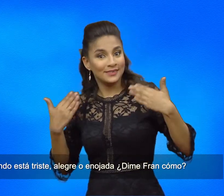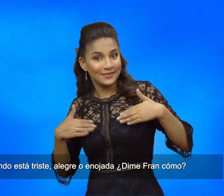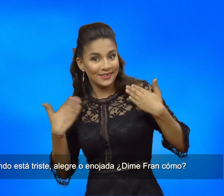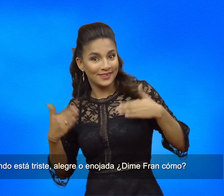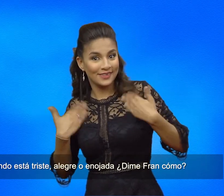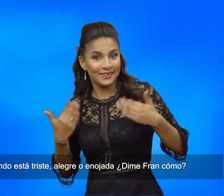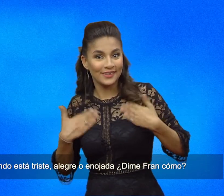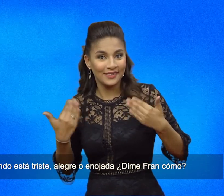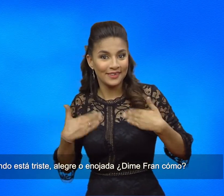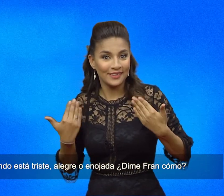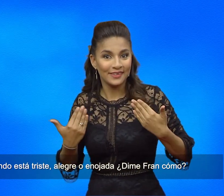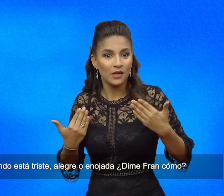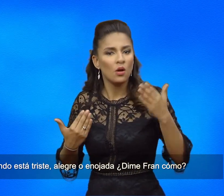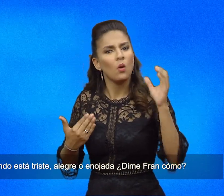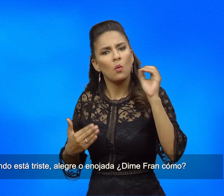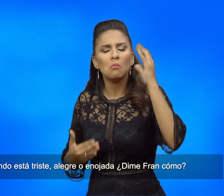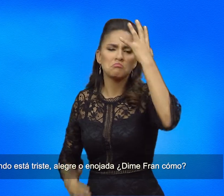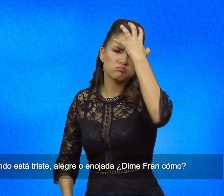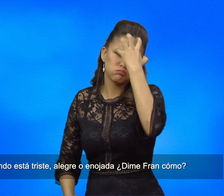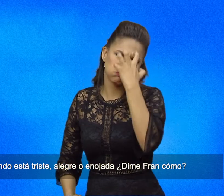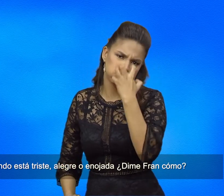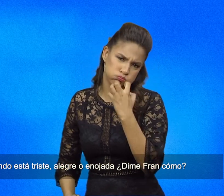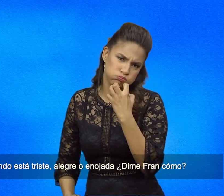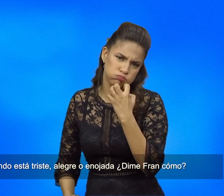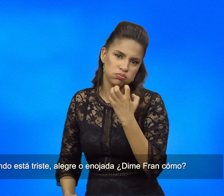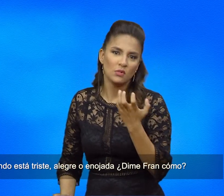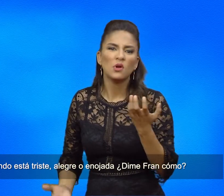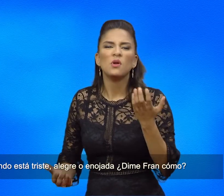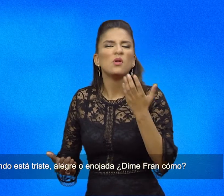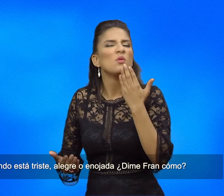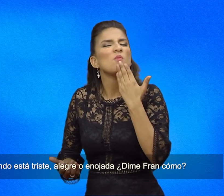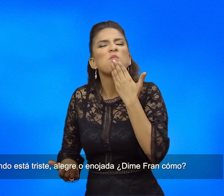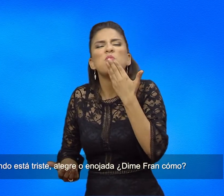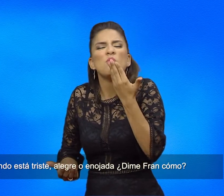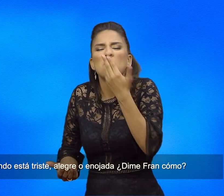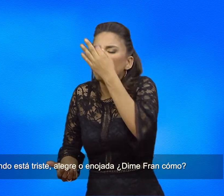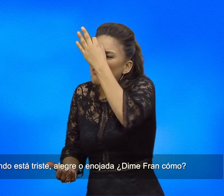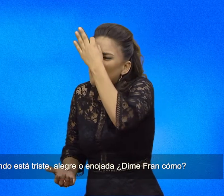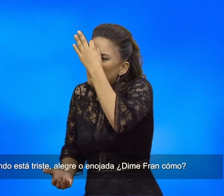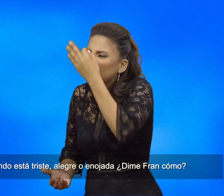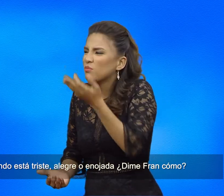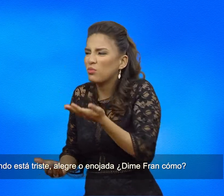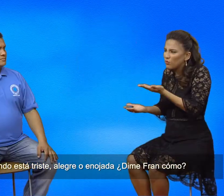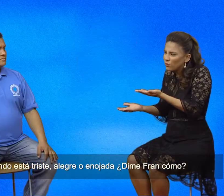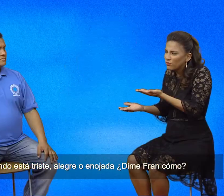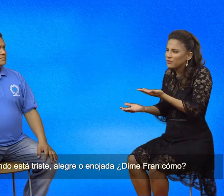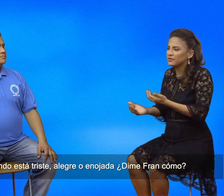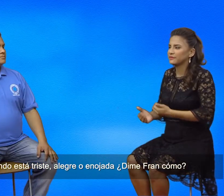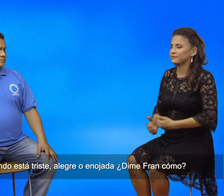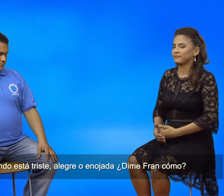alegre o enojada dime frank como